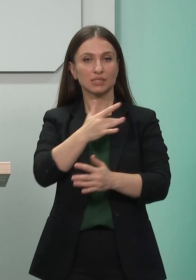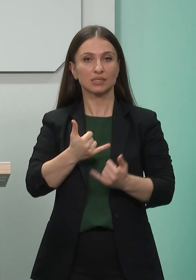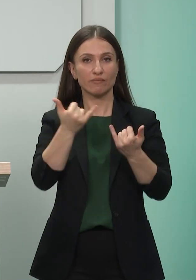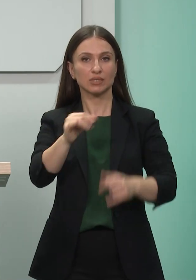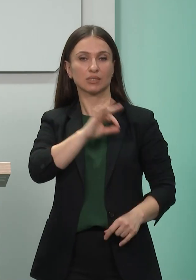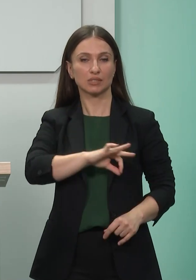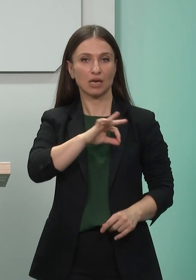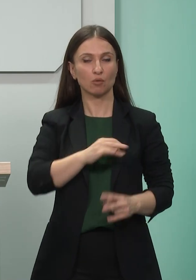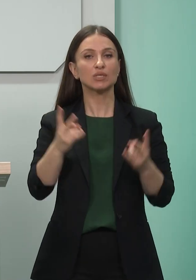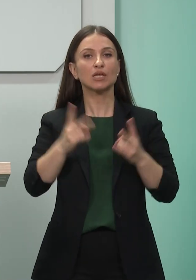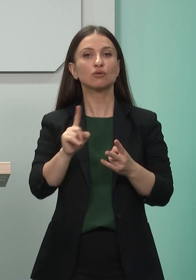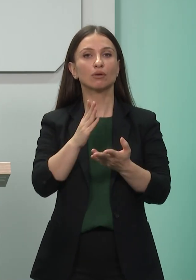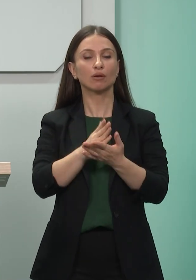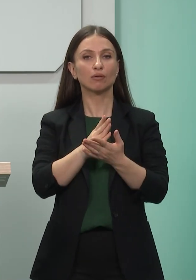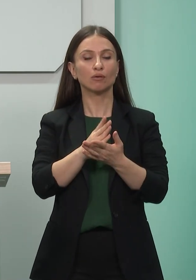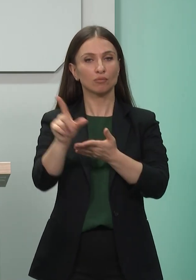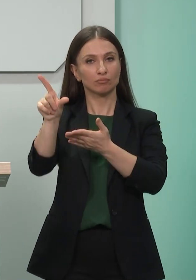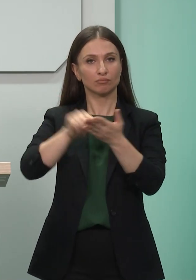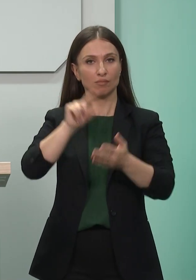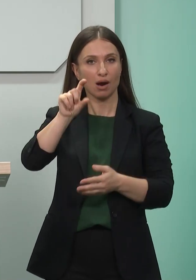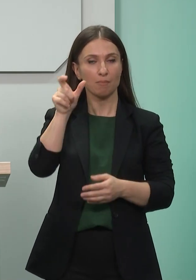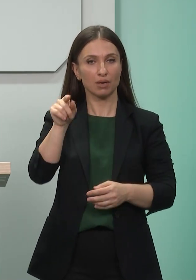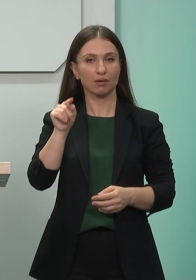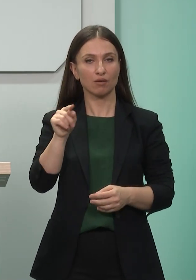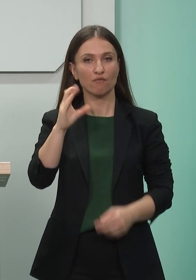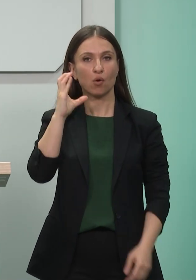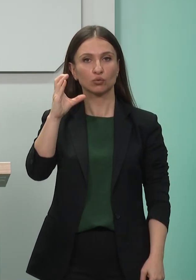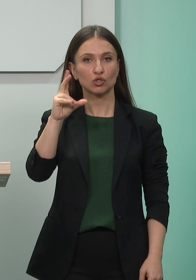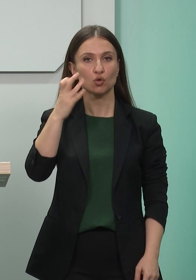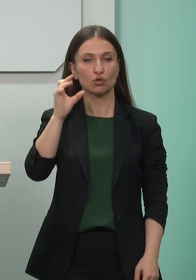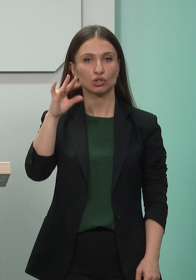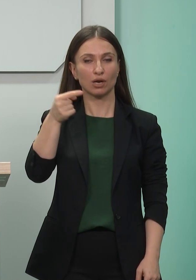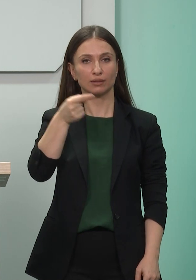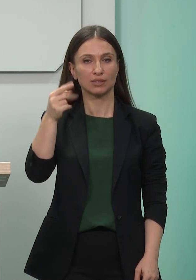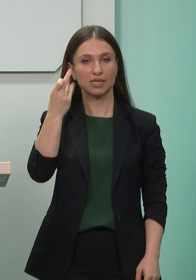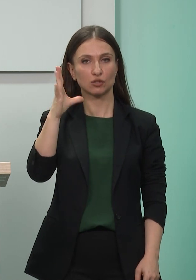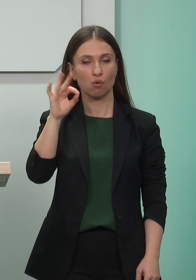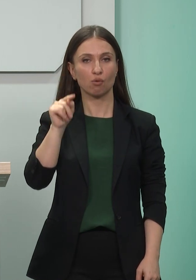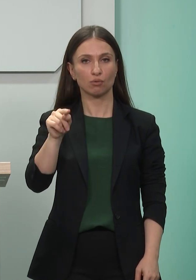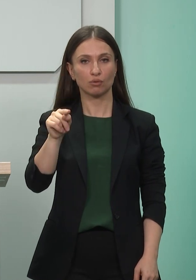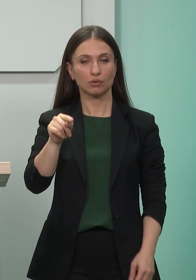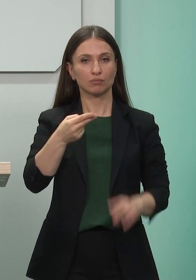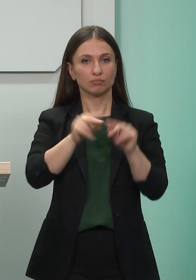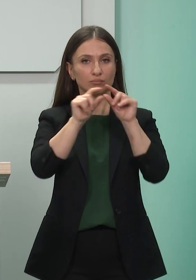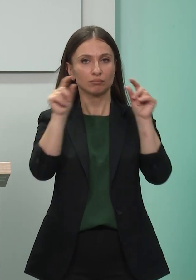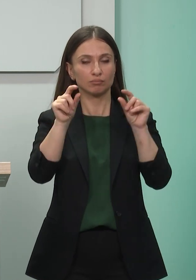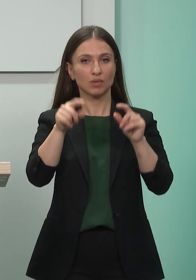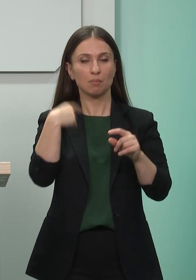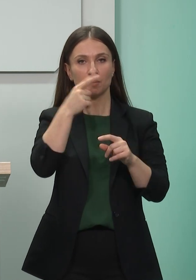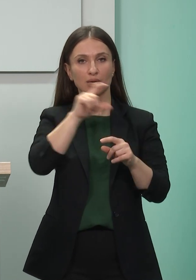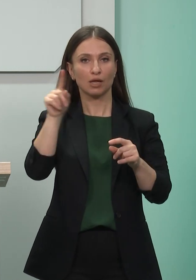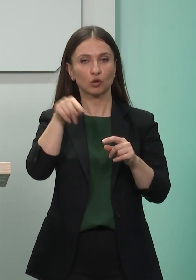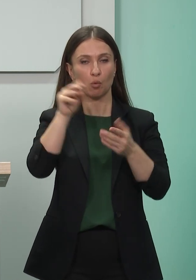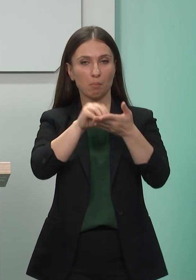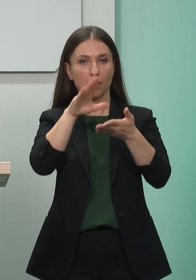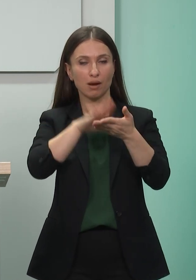სერვისით სარგებლობისთვის საჭიროა ჩამოტვირთოთ აპლიკაცია Voters Georgia-CESCO, შესაბამის ველში შეიყვანოთ